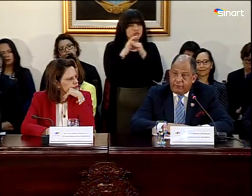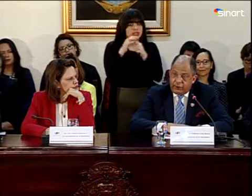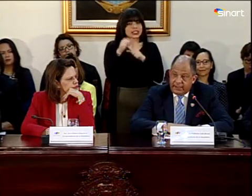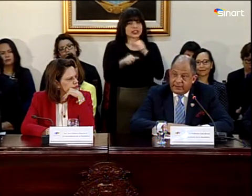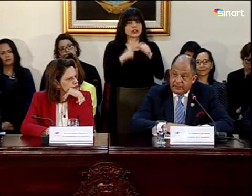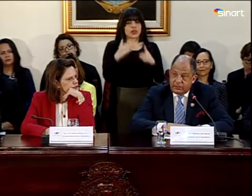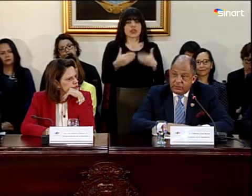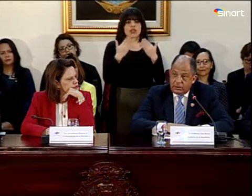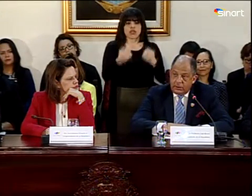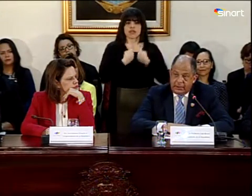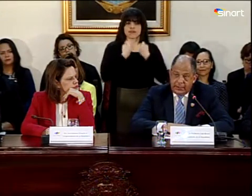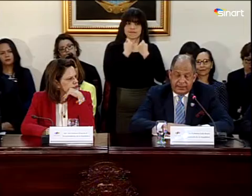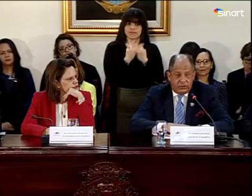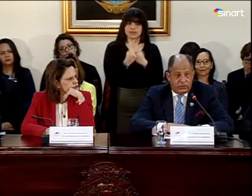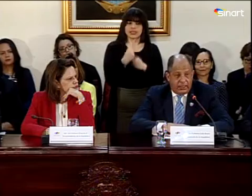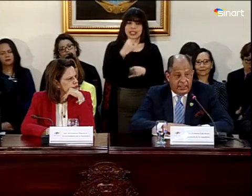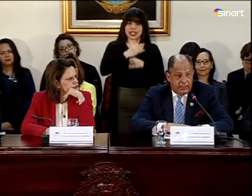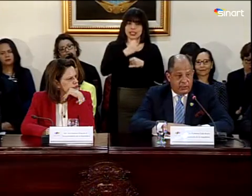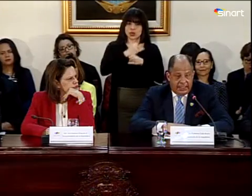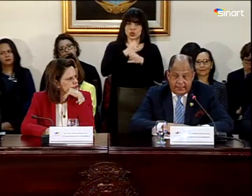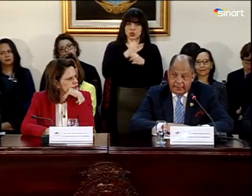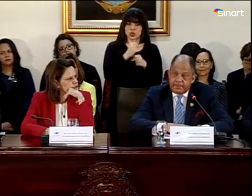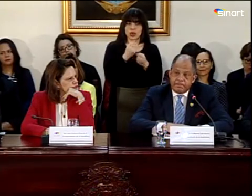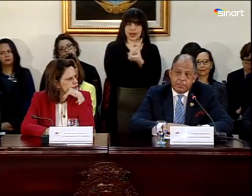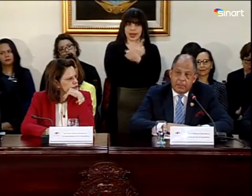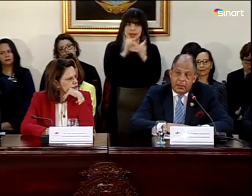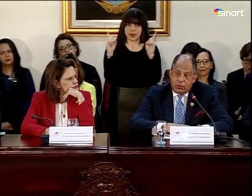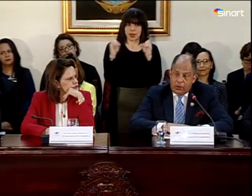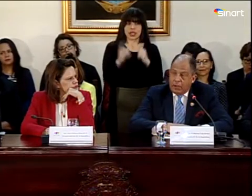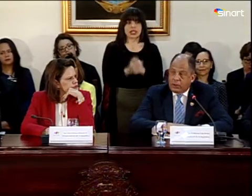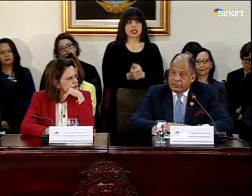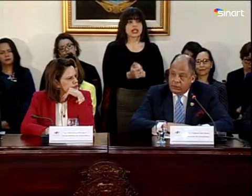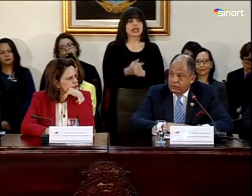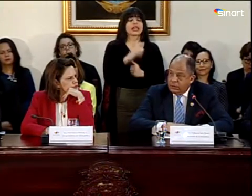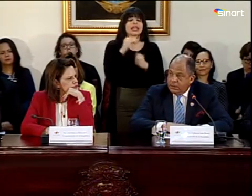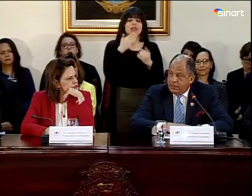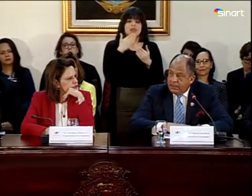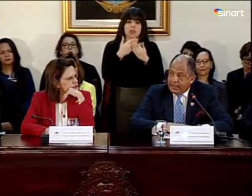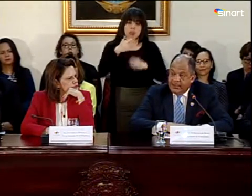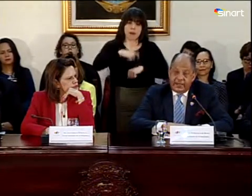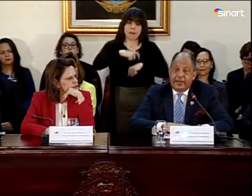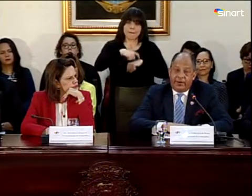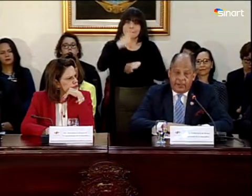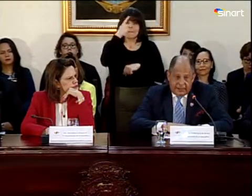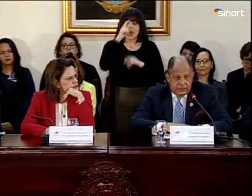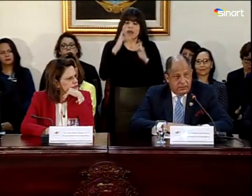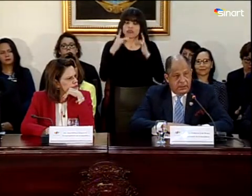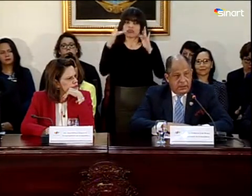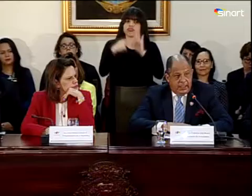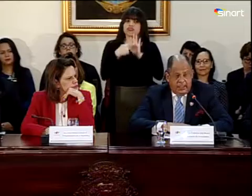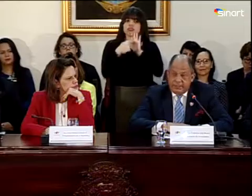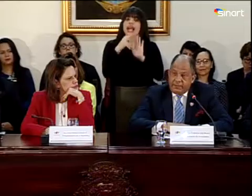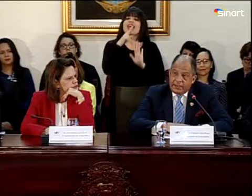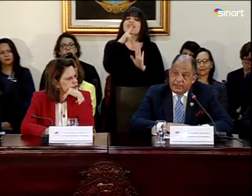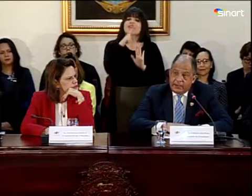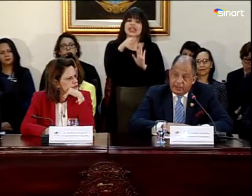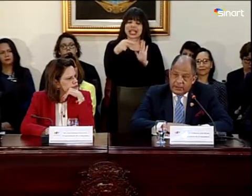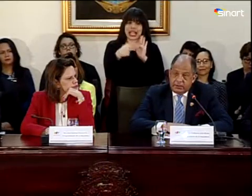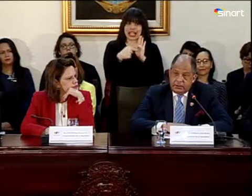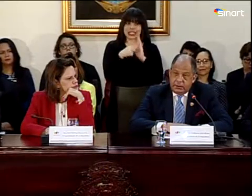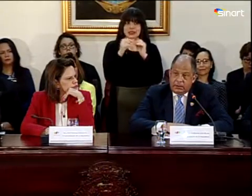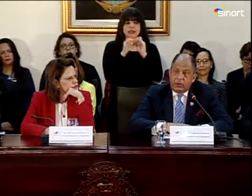de fortalecimiento de la institucionalidad democrática, y una ocasión para que brille la verdad, que es, al final